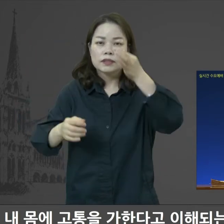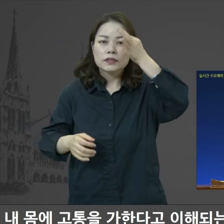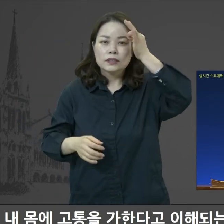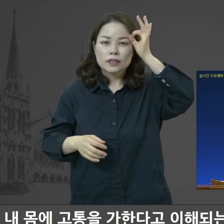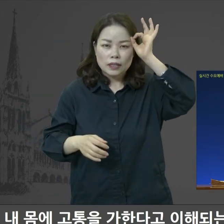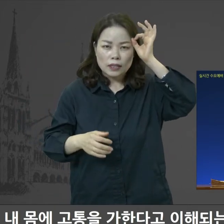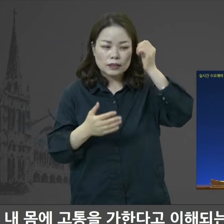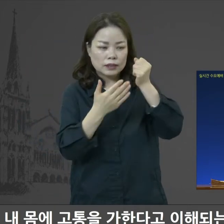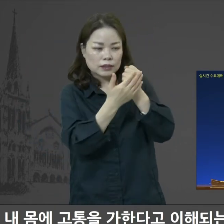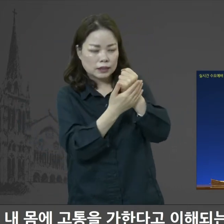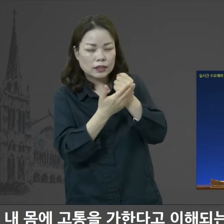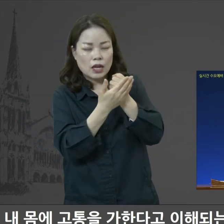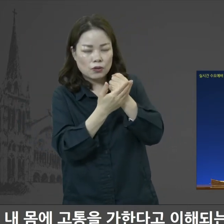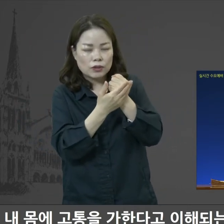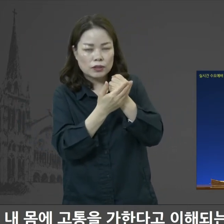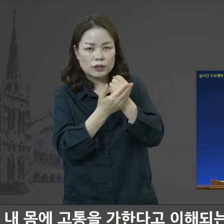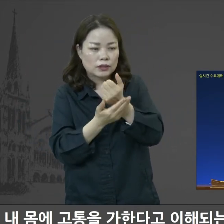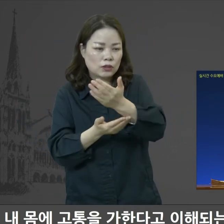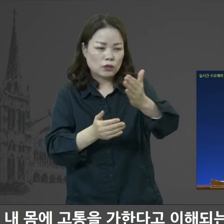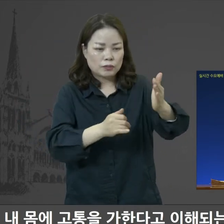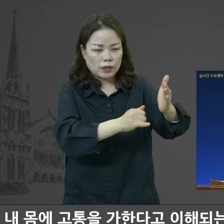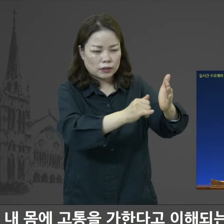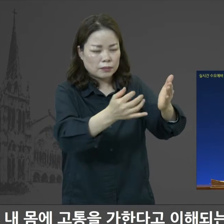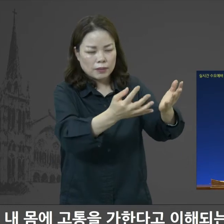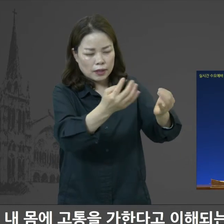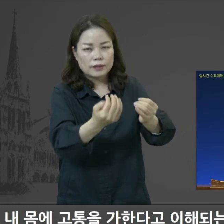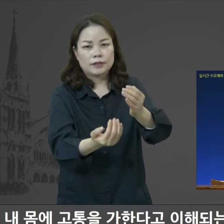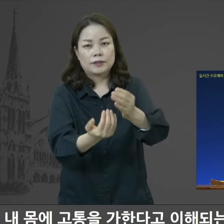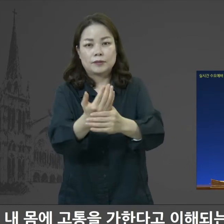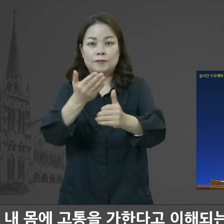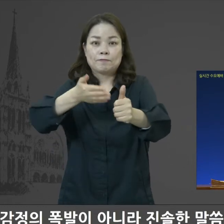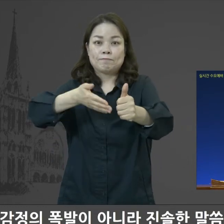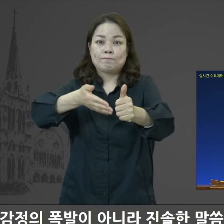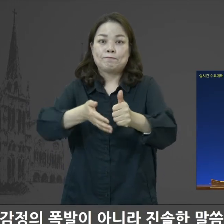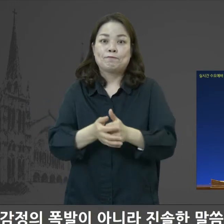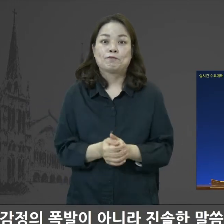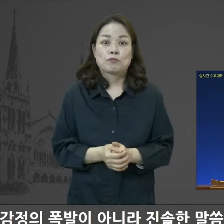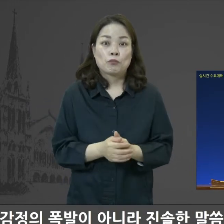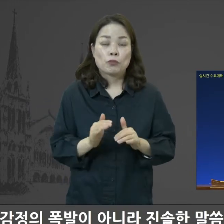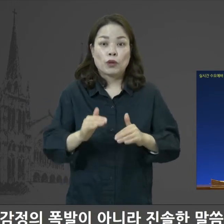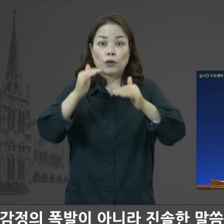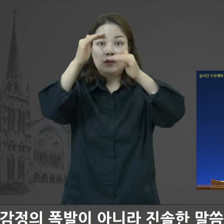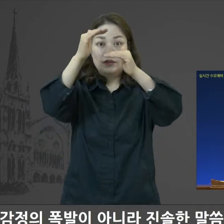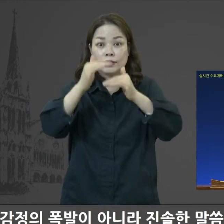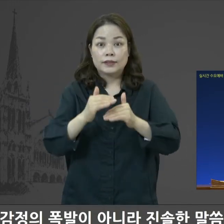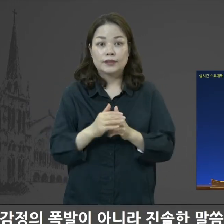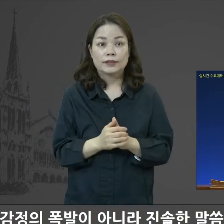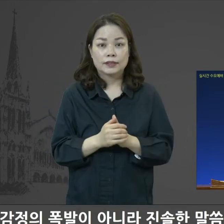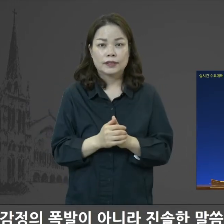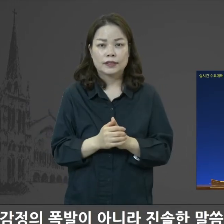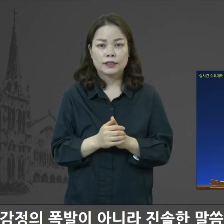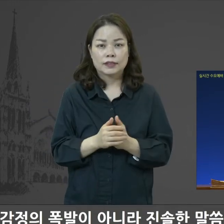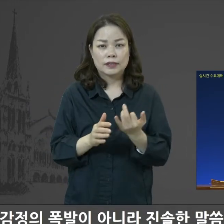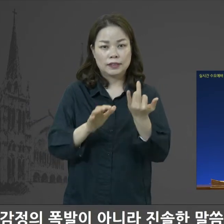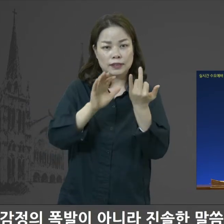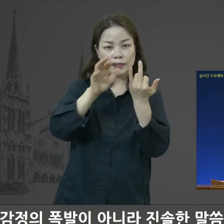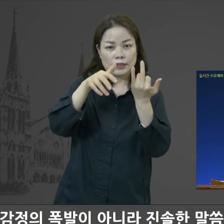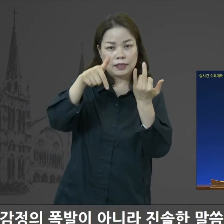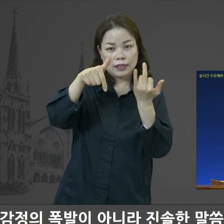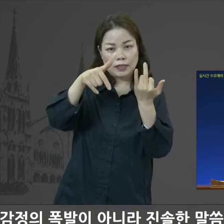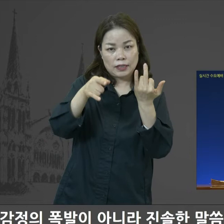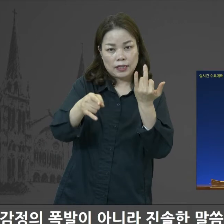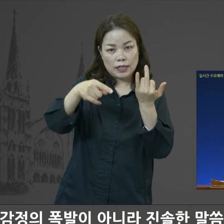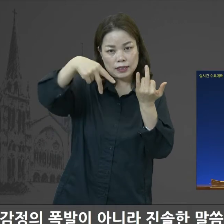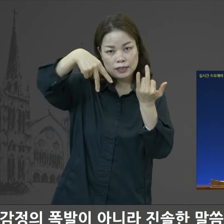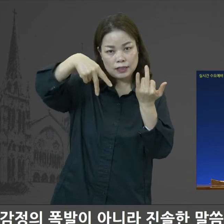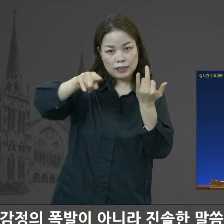은혜로운 일들이 여러분의 가정에 많이 있기를 축복합니다. 오늘 본문은 겟세마네 기도라고 널리